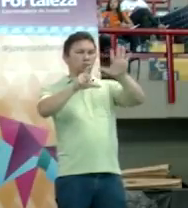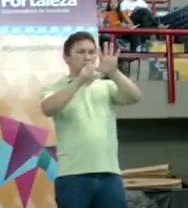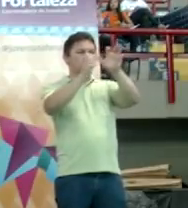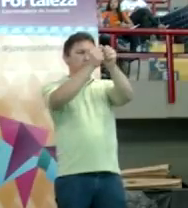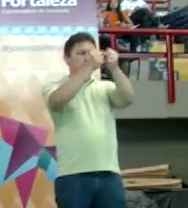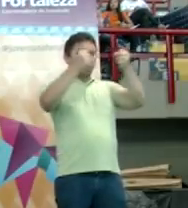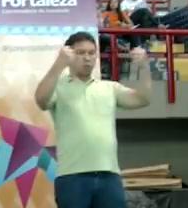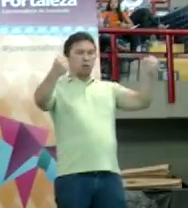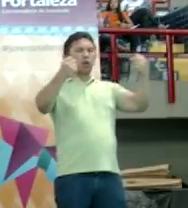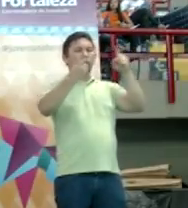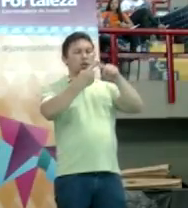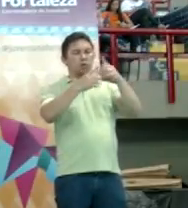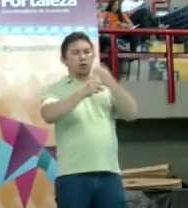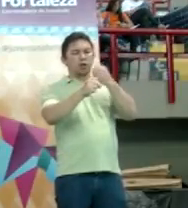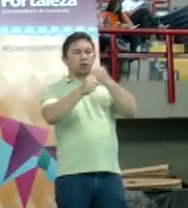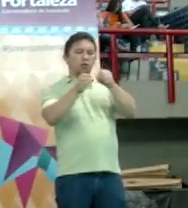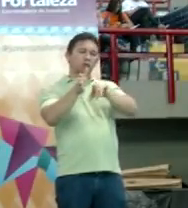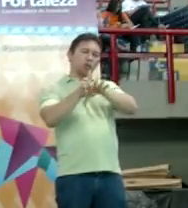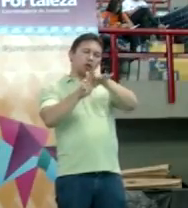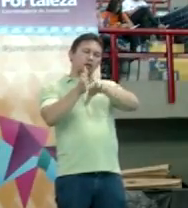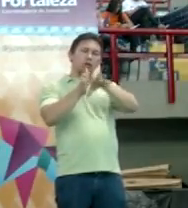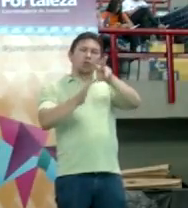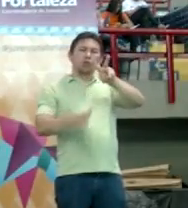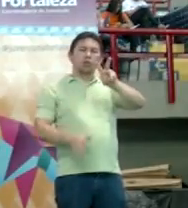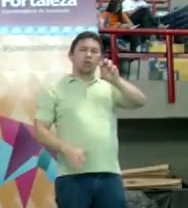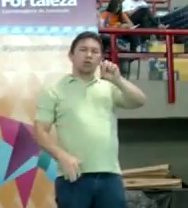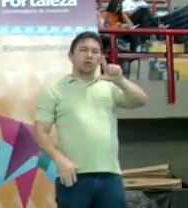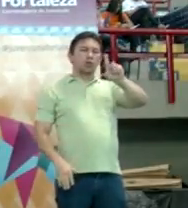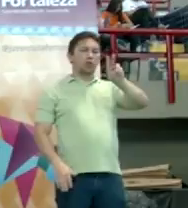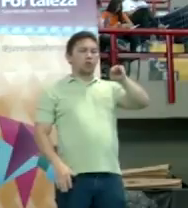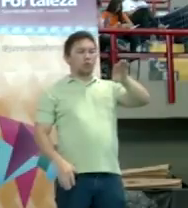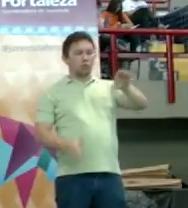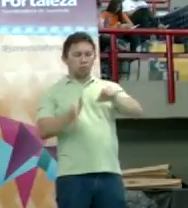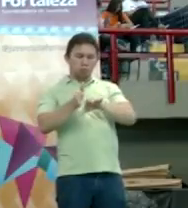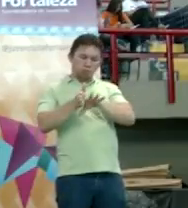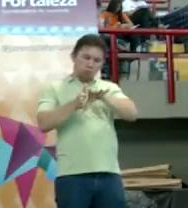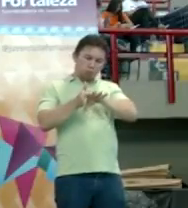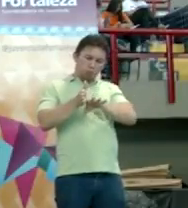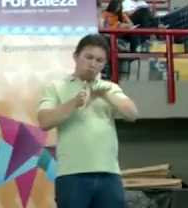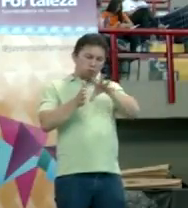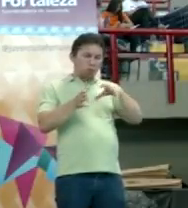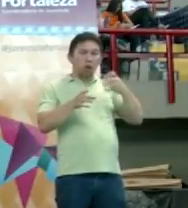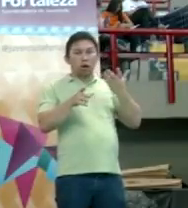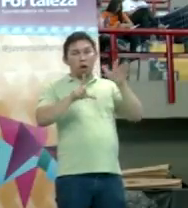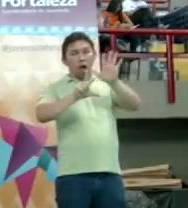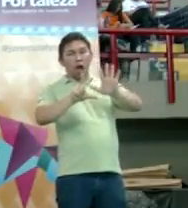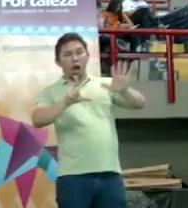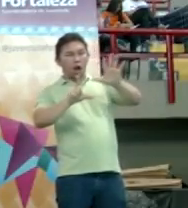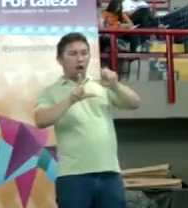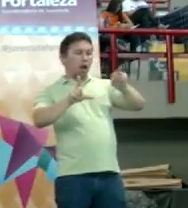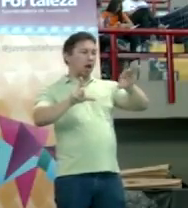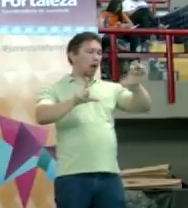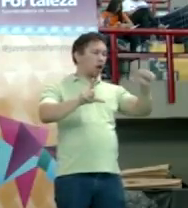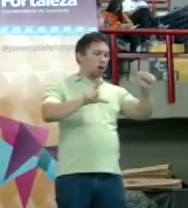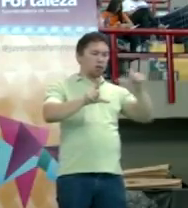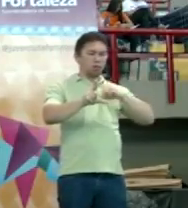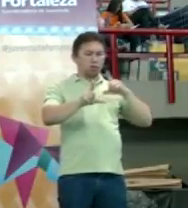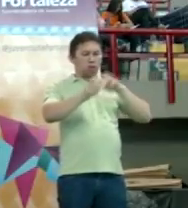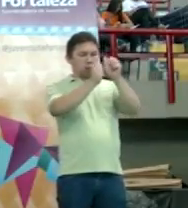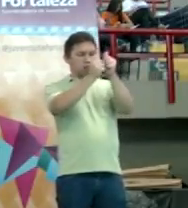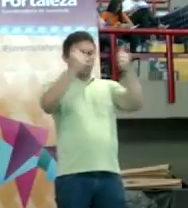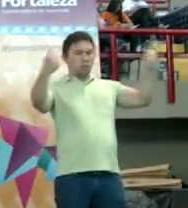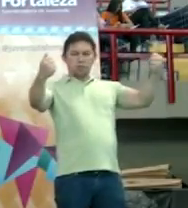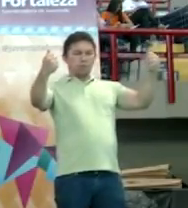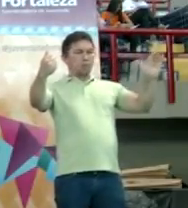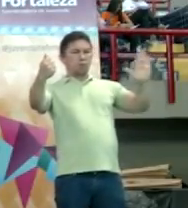ou então calcular volume. Calcular área e calcular volume. A principal ideia é planificar,